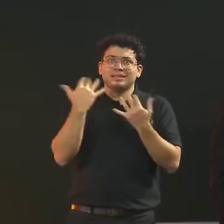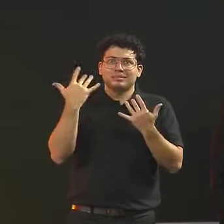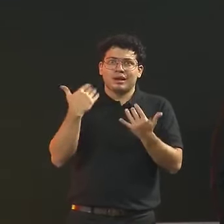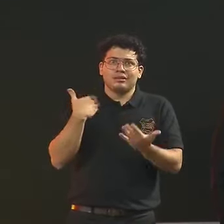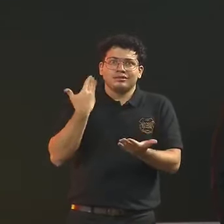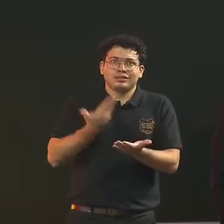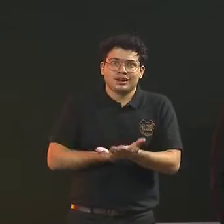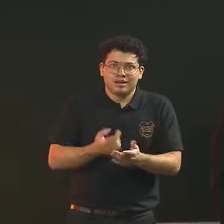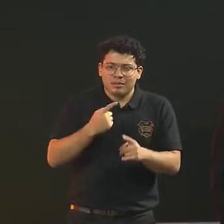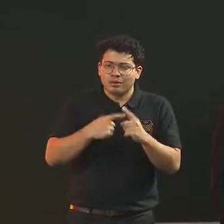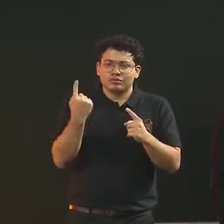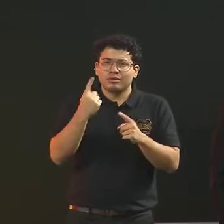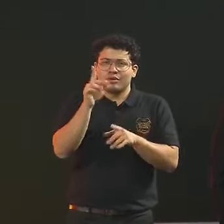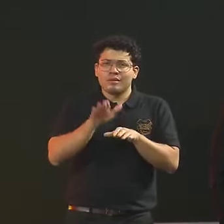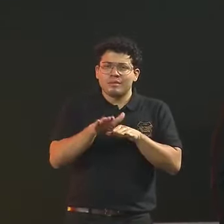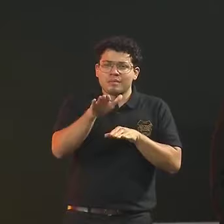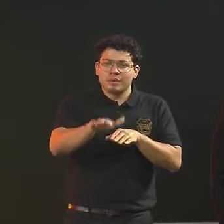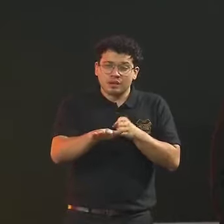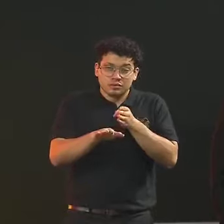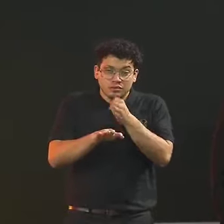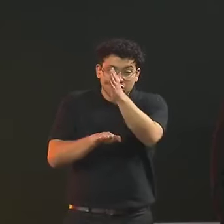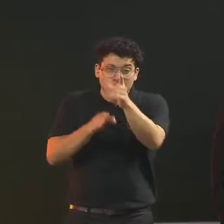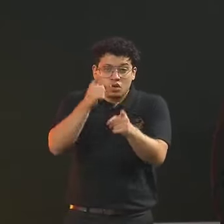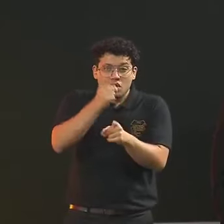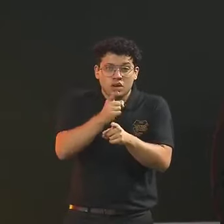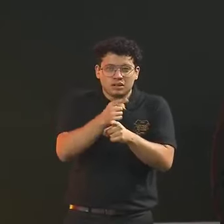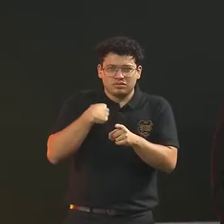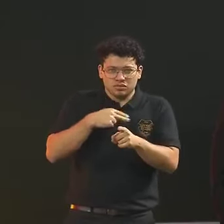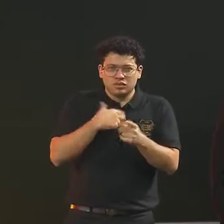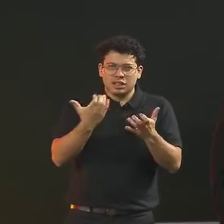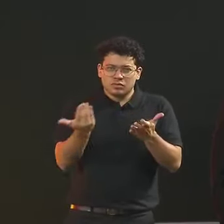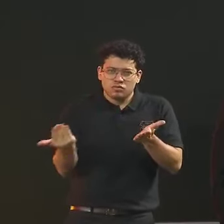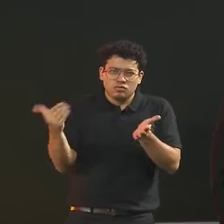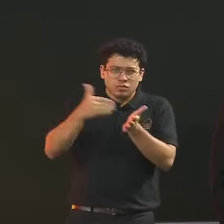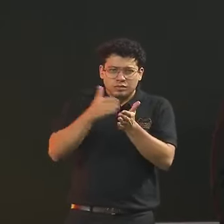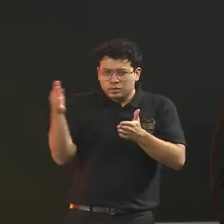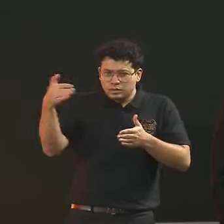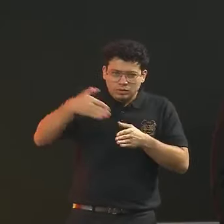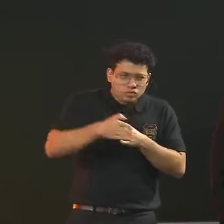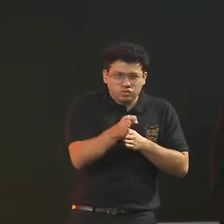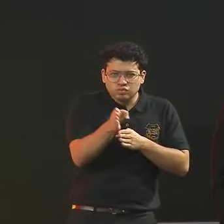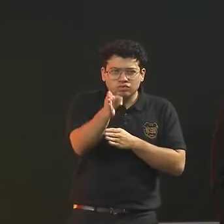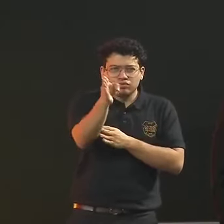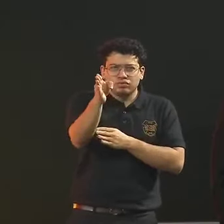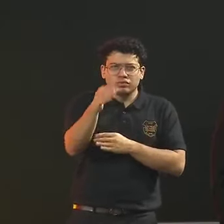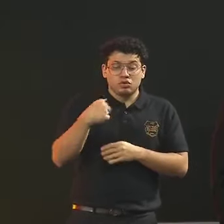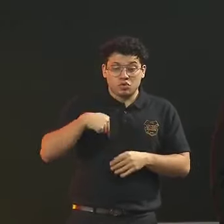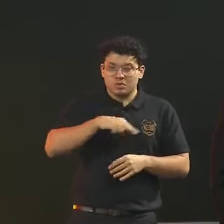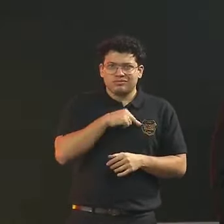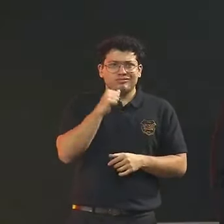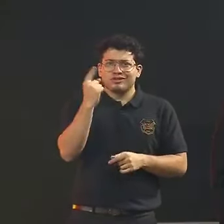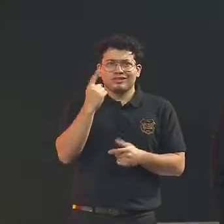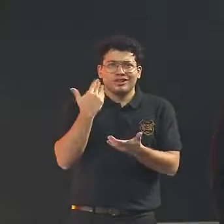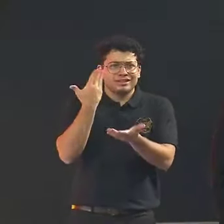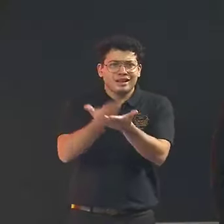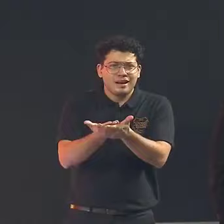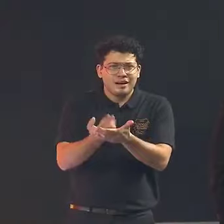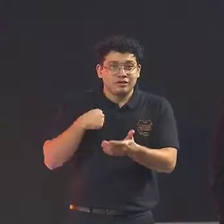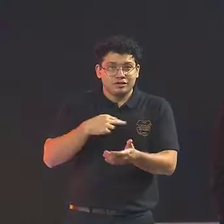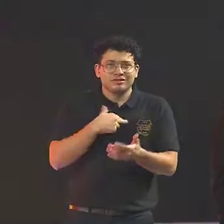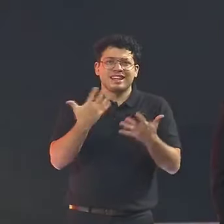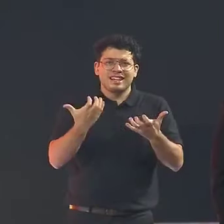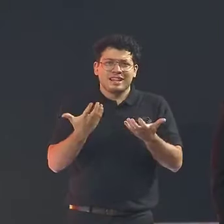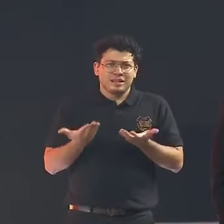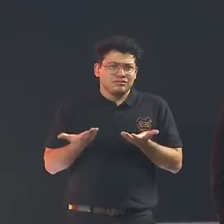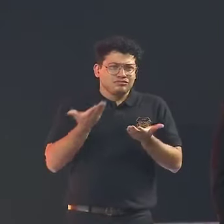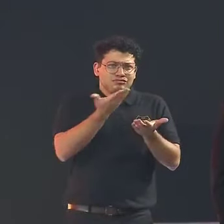un paso en la dirección correcta del camino que decidimos retomar. Lo nuestro no era solamente llegar, lo nuestro era devolverle